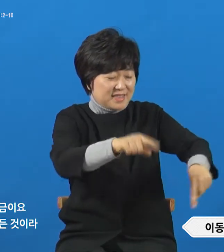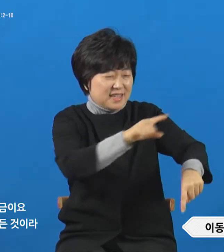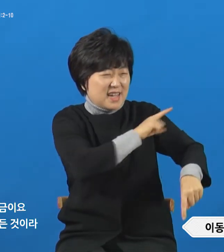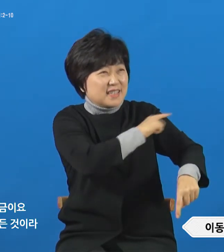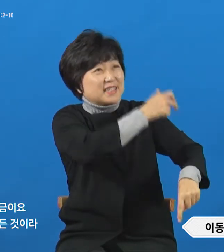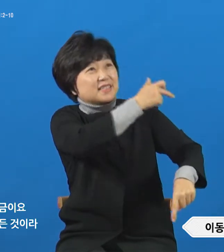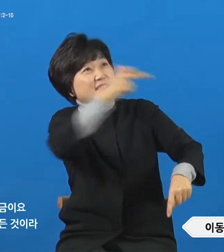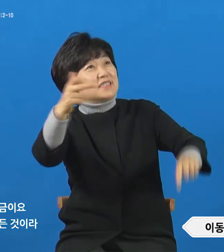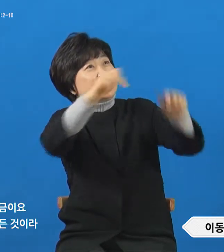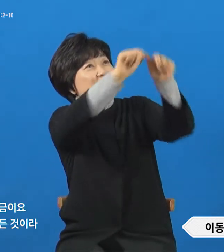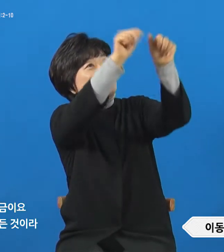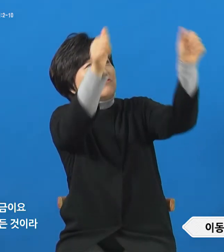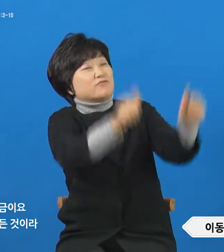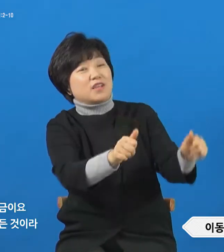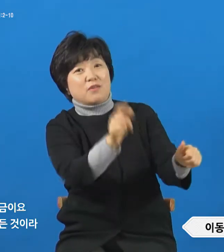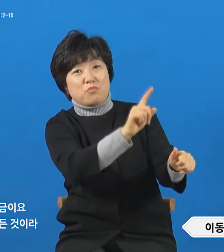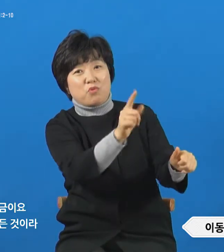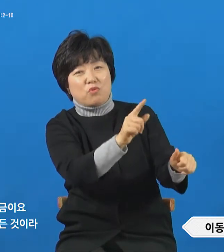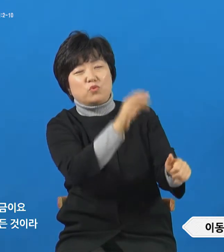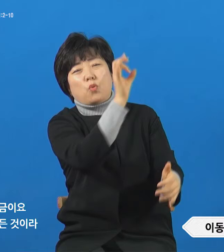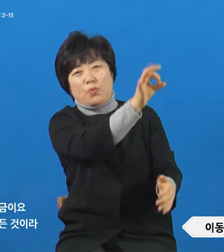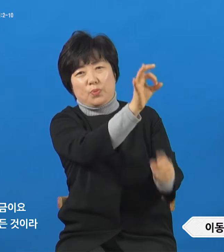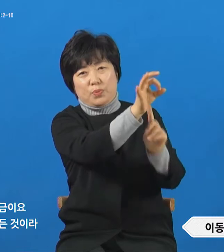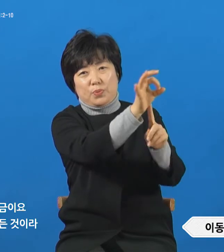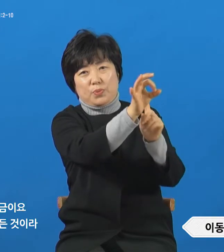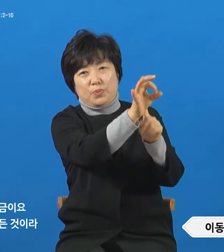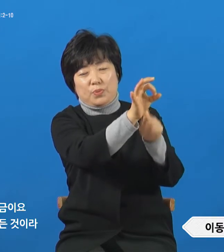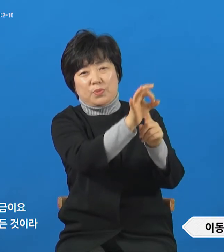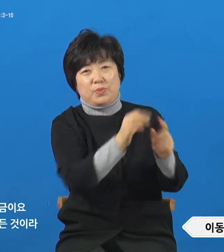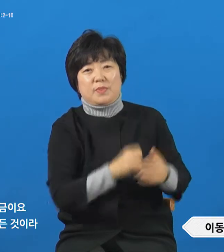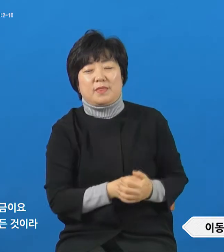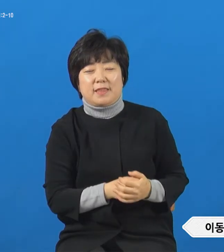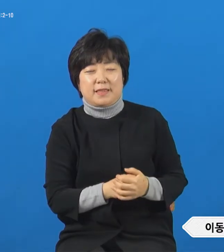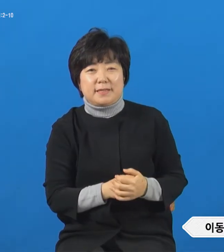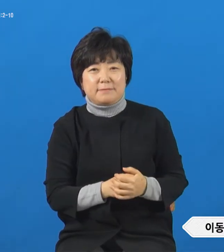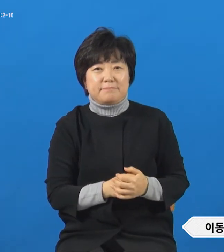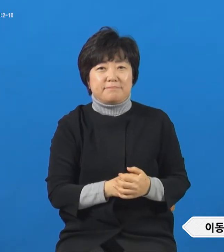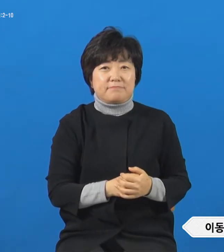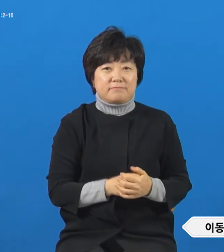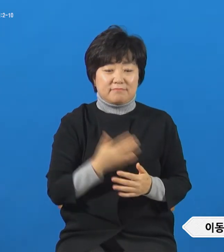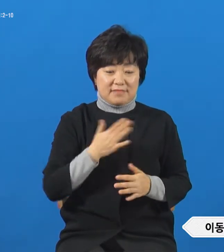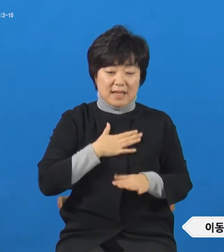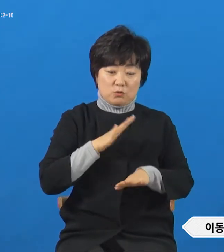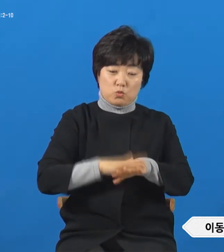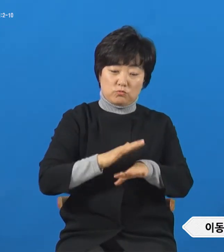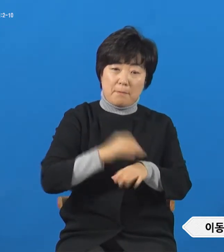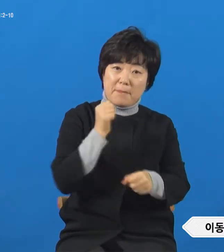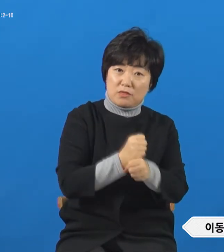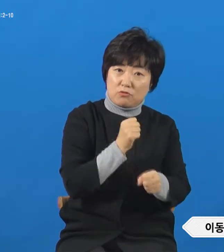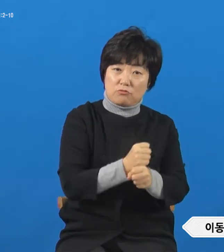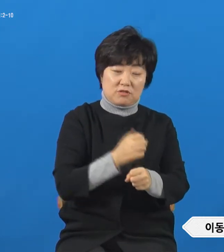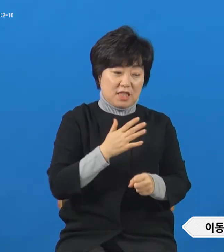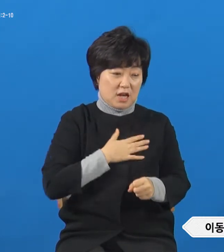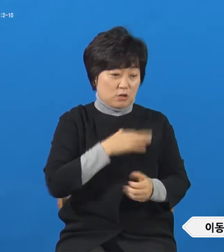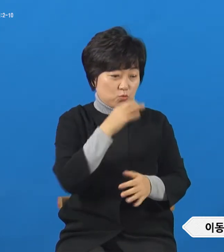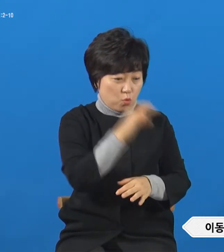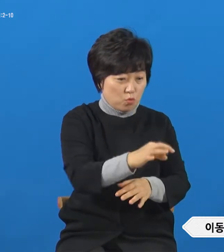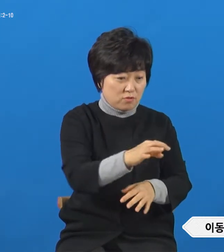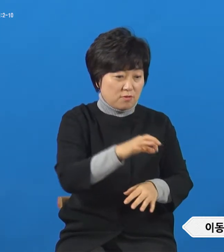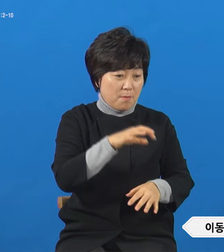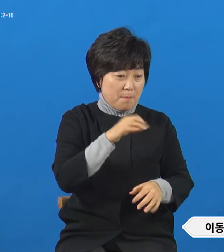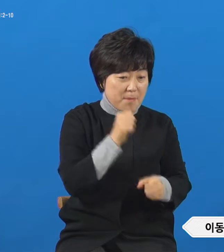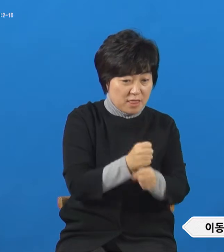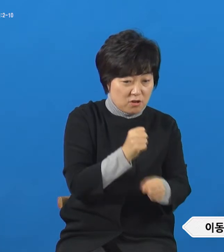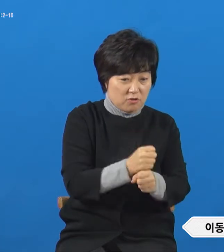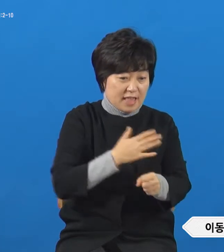강력하고 보편적인 우상은 바로 물질, 돈일의 우상이라는 것입니다. 우리의 손으로 만든 것이에요. 만들어 놓고